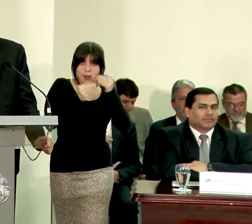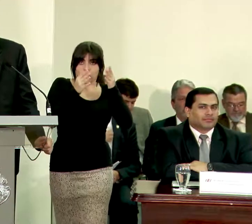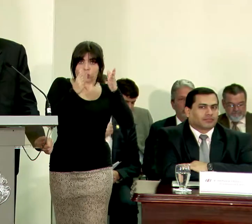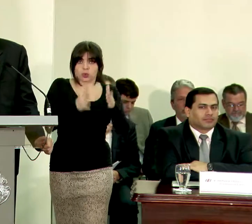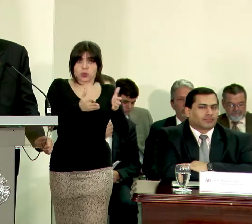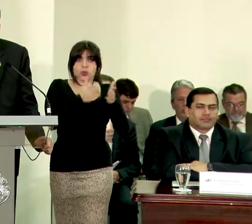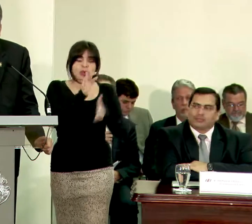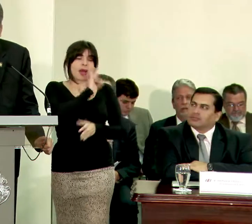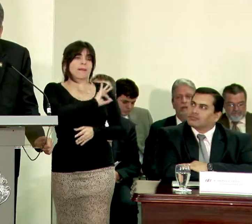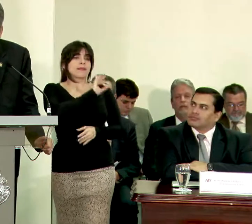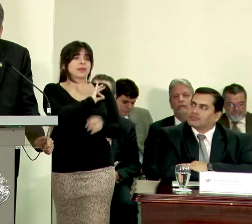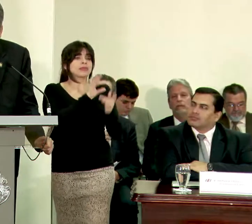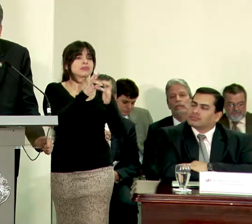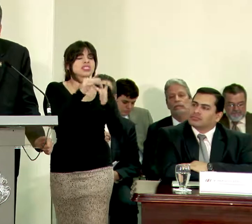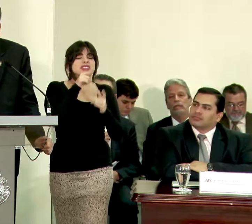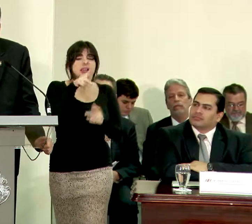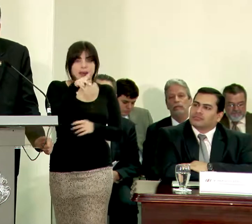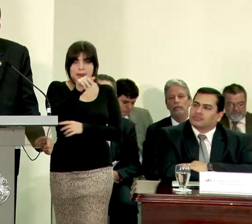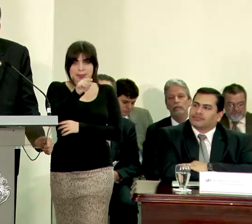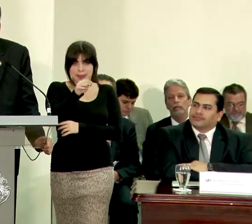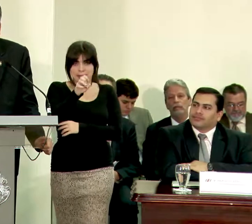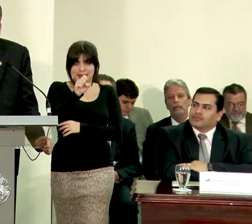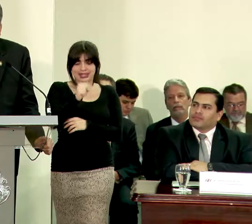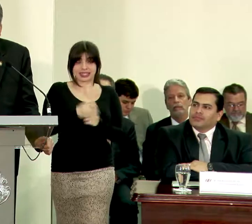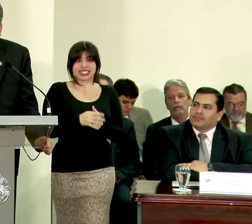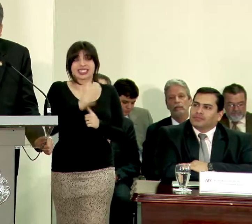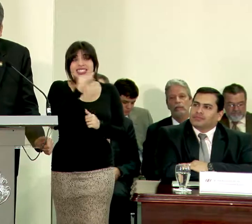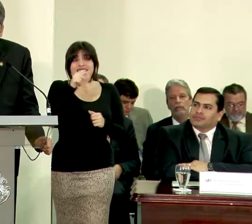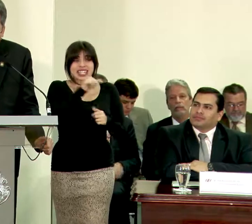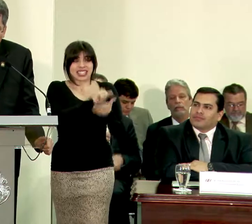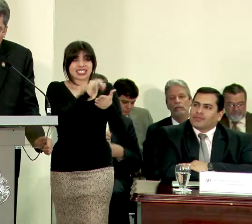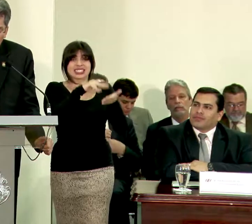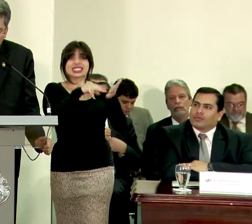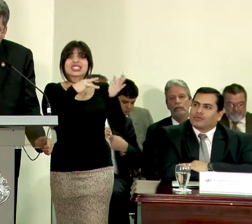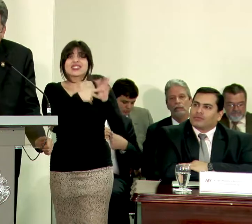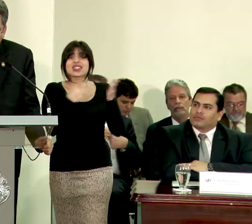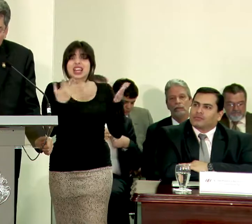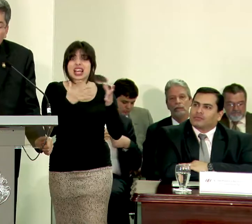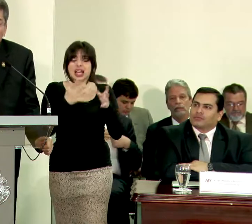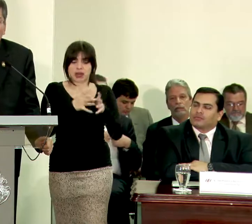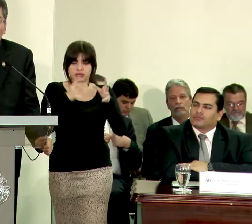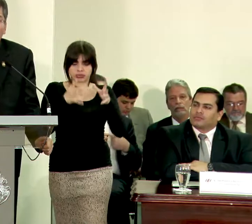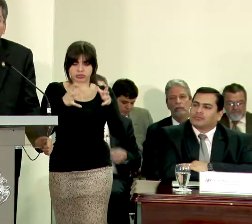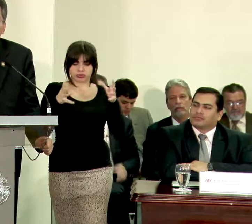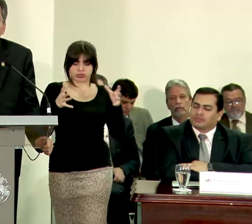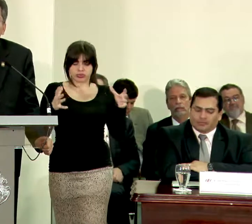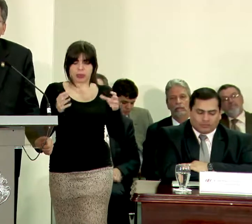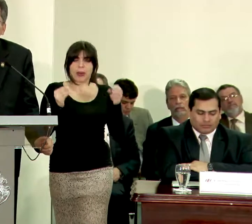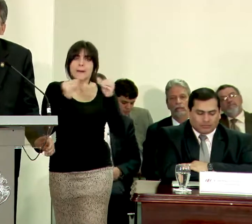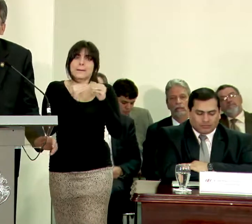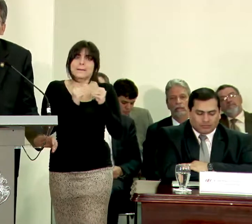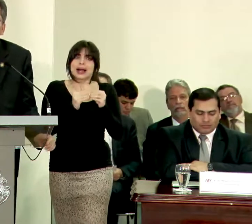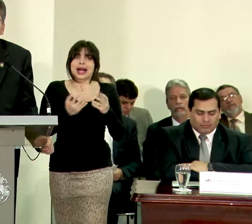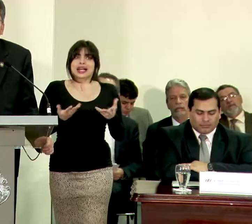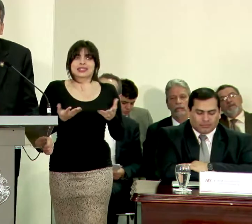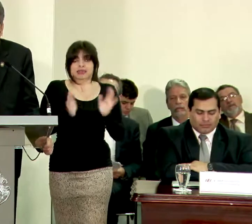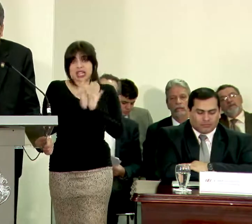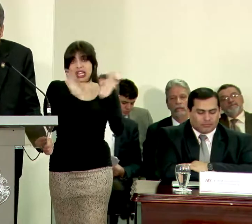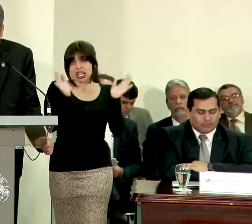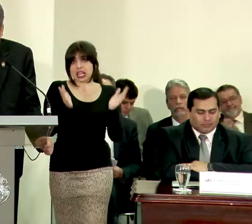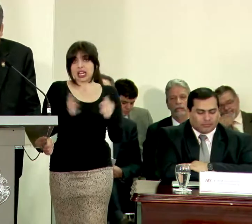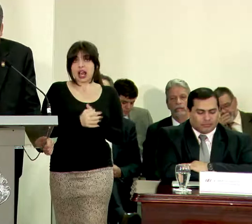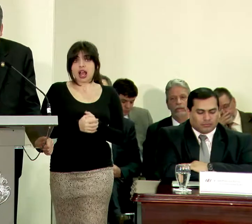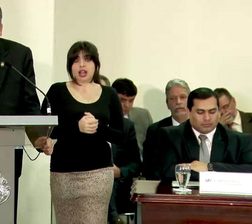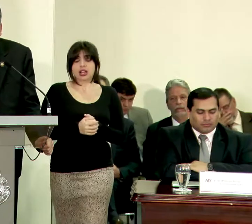que benefician principalmente a las pymes, y lo que significa un crecimiento mucho más